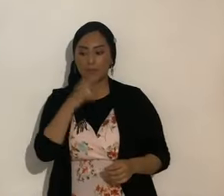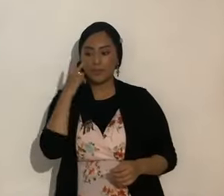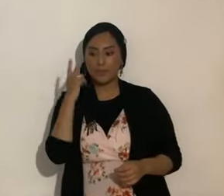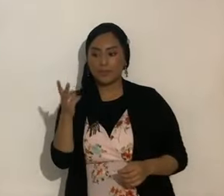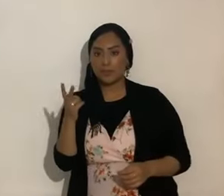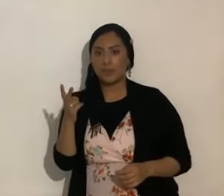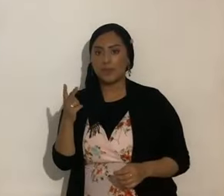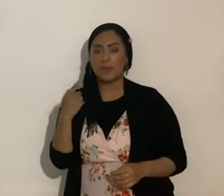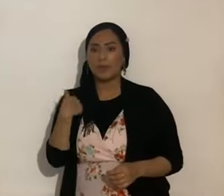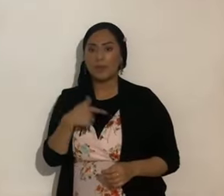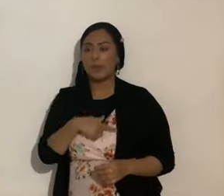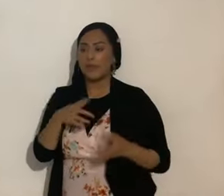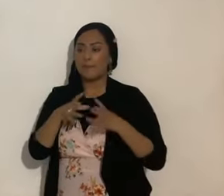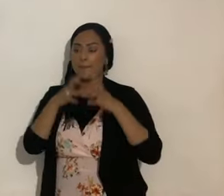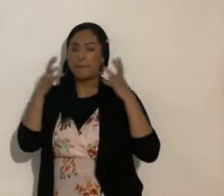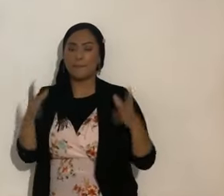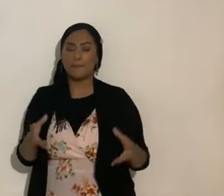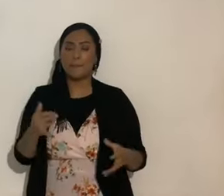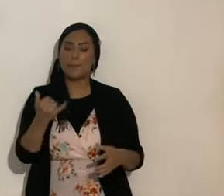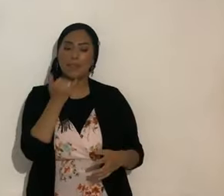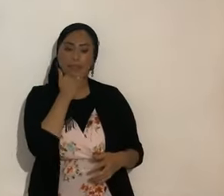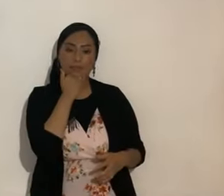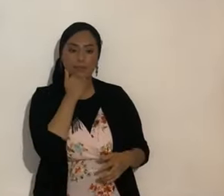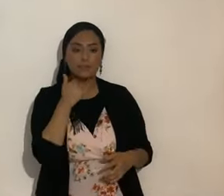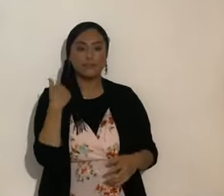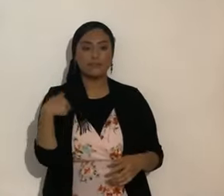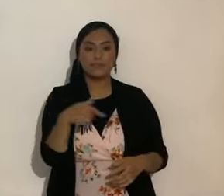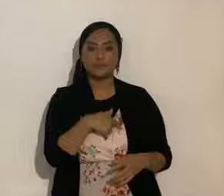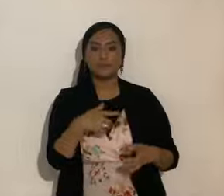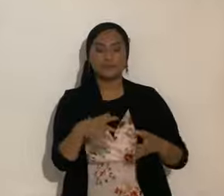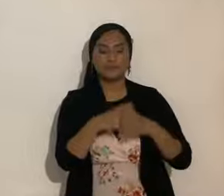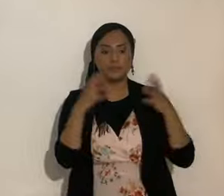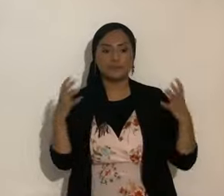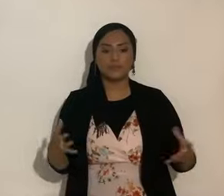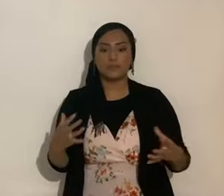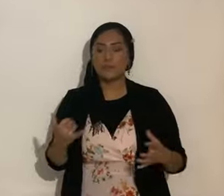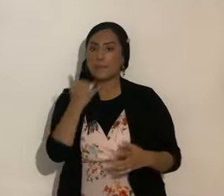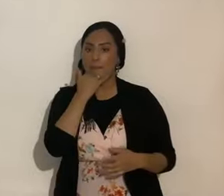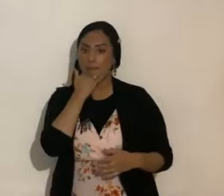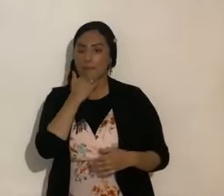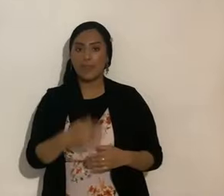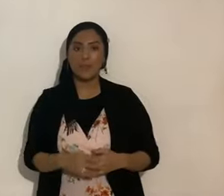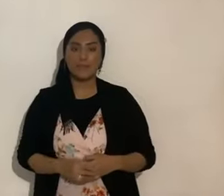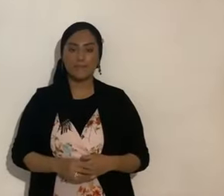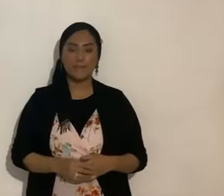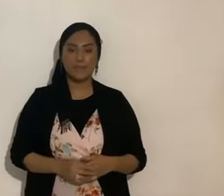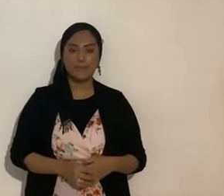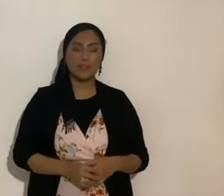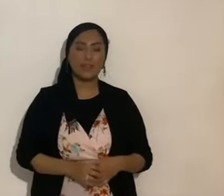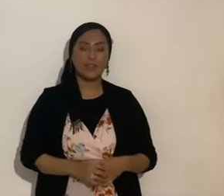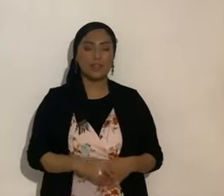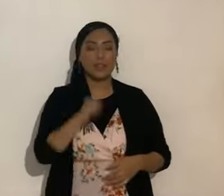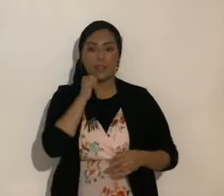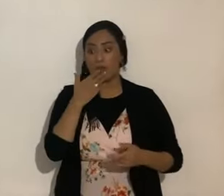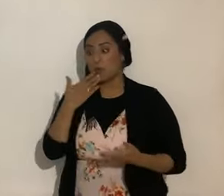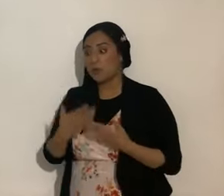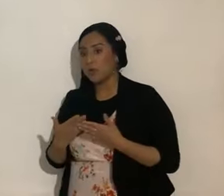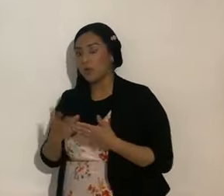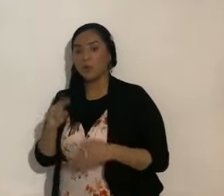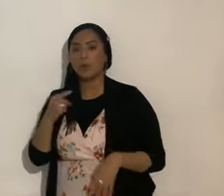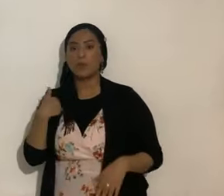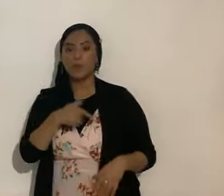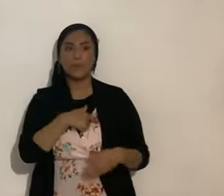cuán mal estamos, cuán mal estamos, no cuán bien, no,